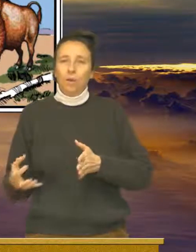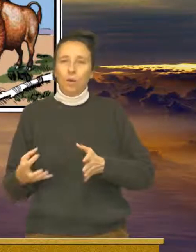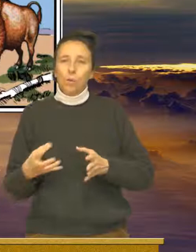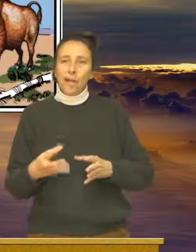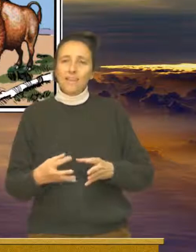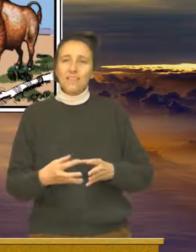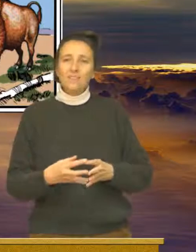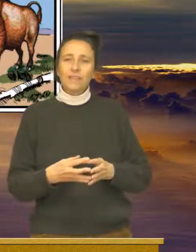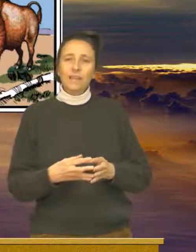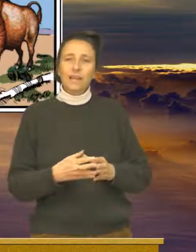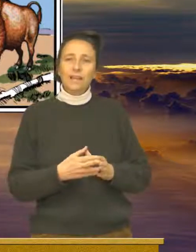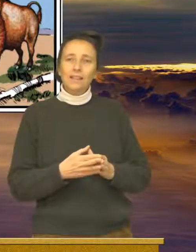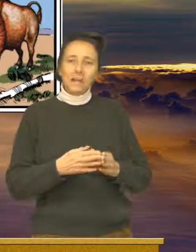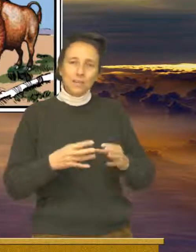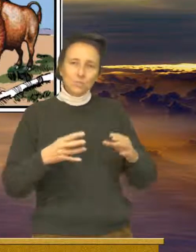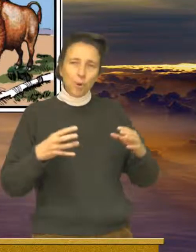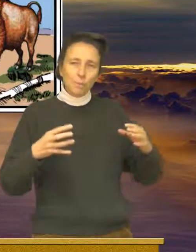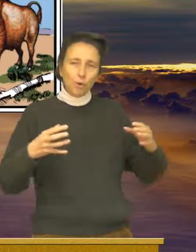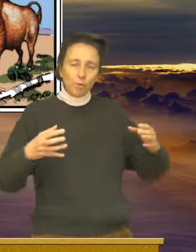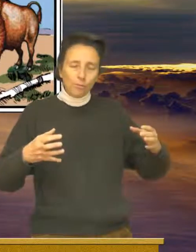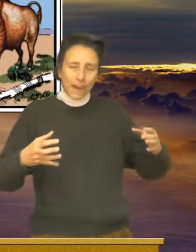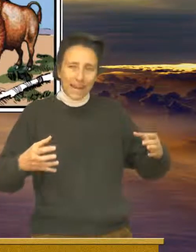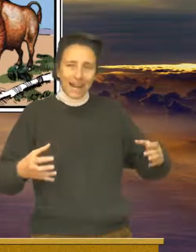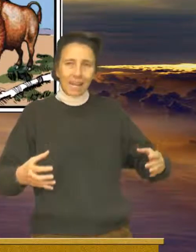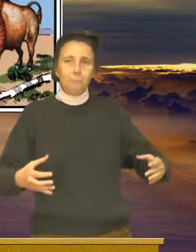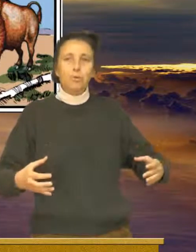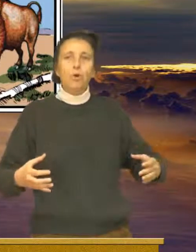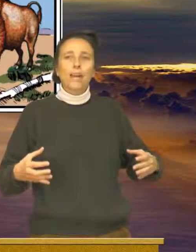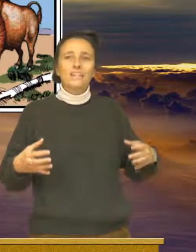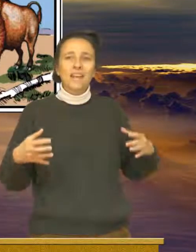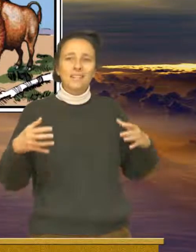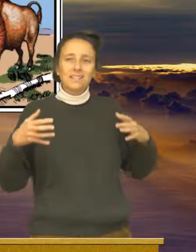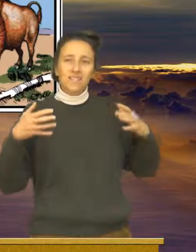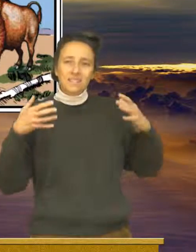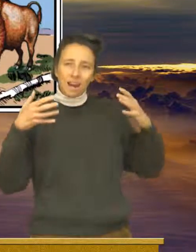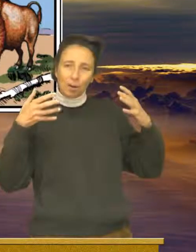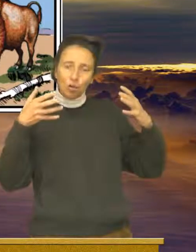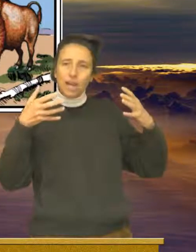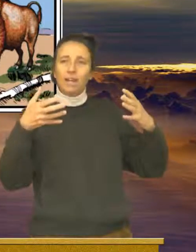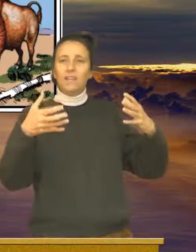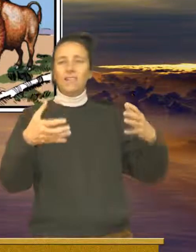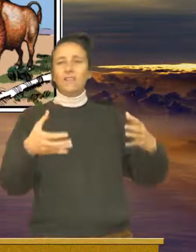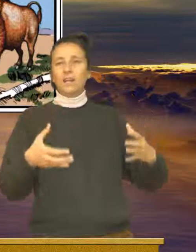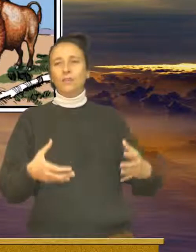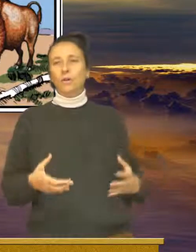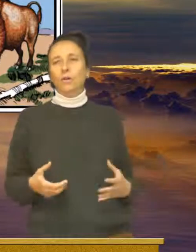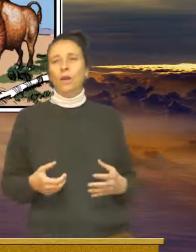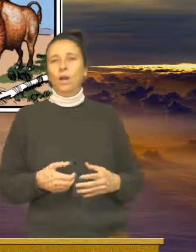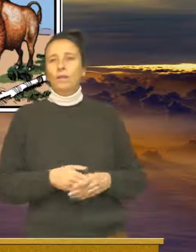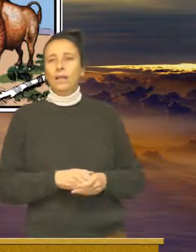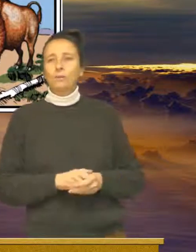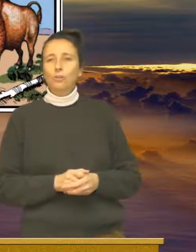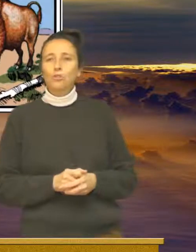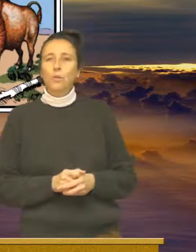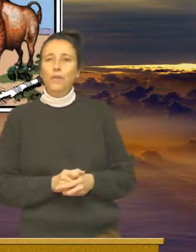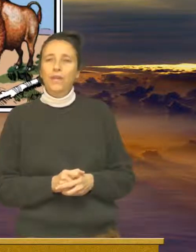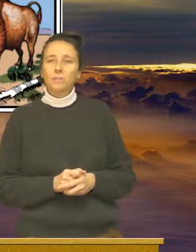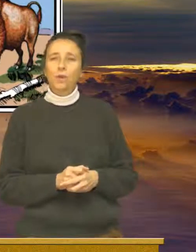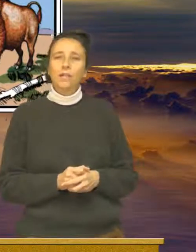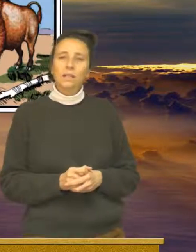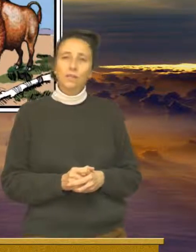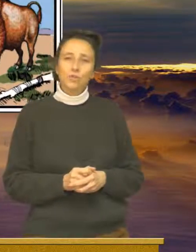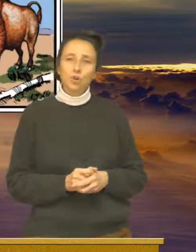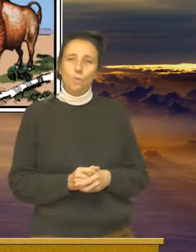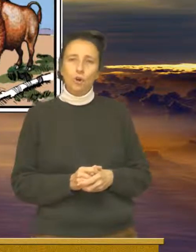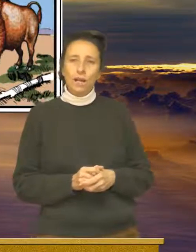mañana. Lo cual quiere decir que del mismo manera que progresan y se desarrollan en esa dirección, tanto los